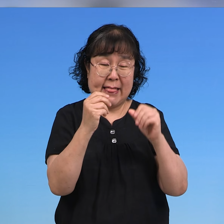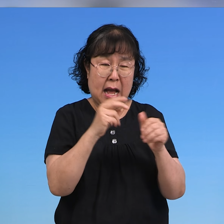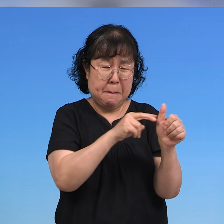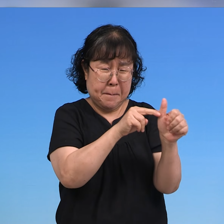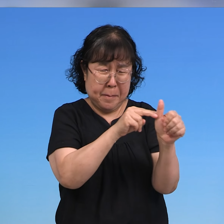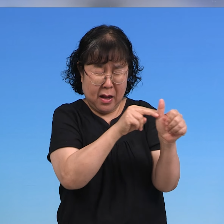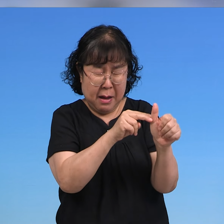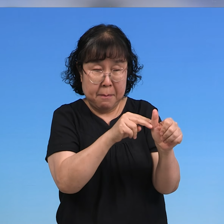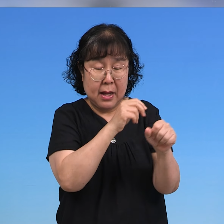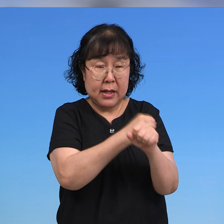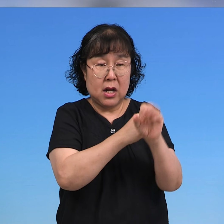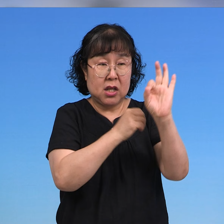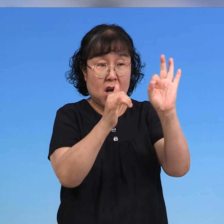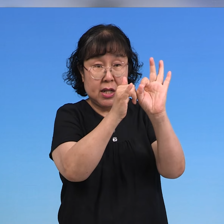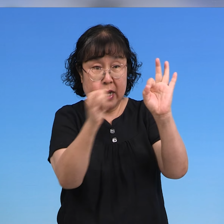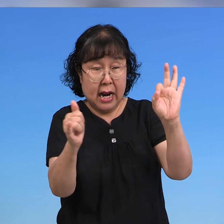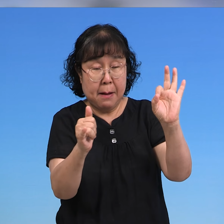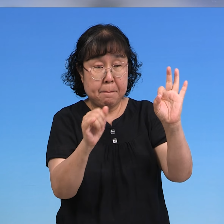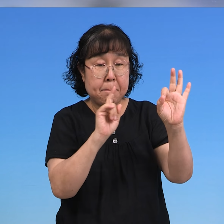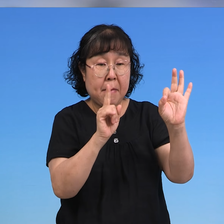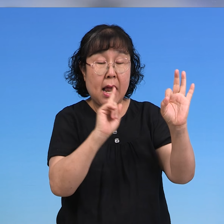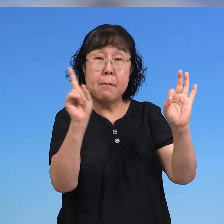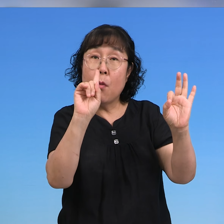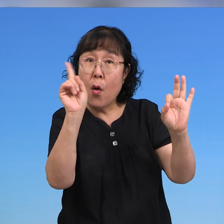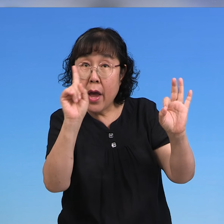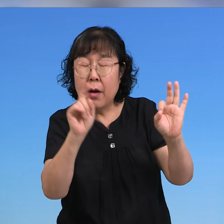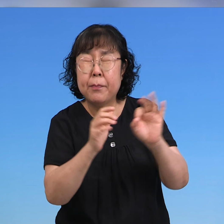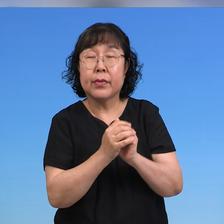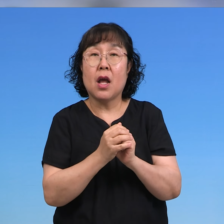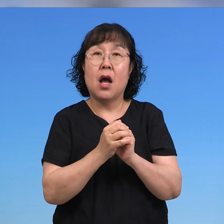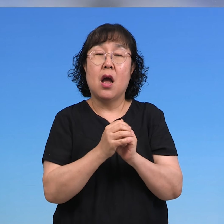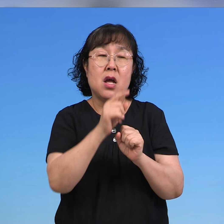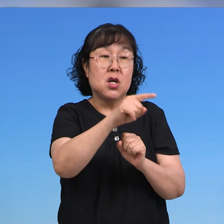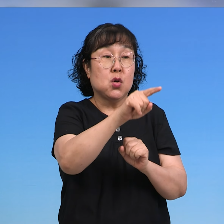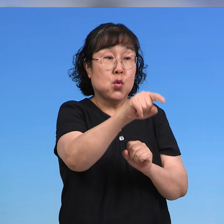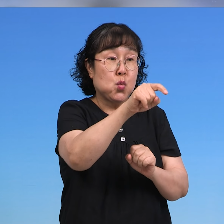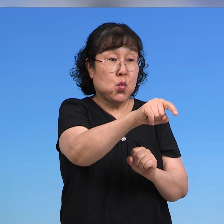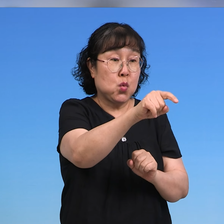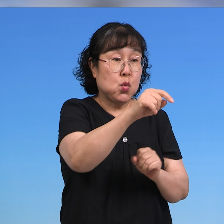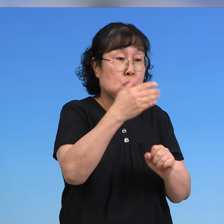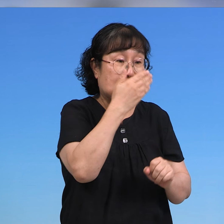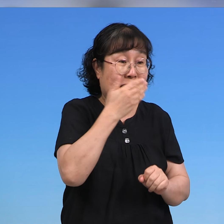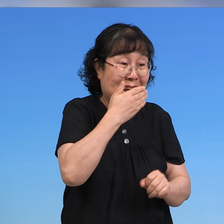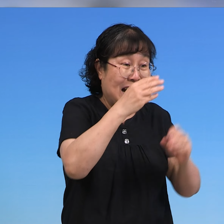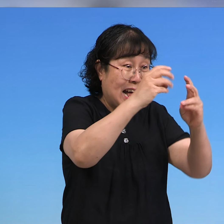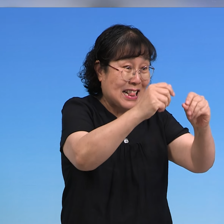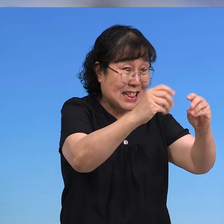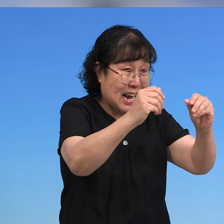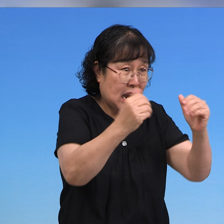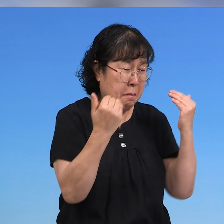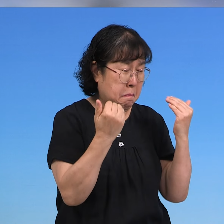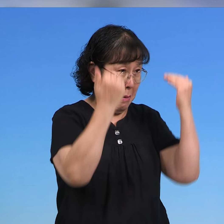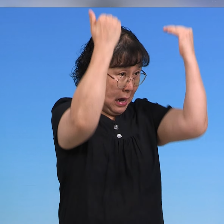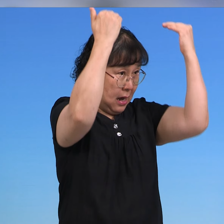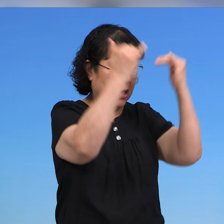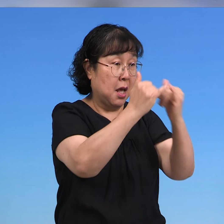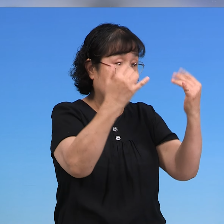그 정탐꾼들이 뭐라고 말합니까? 거기에 막 엄청나고 무기가 대단하고 막 거인이고